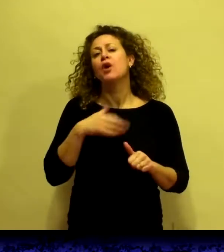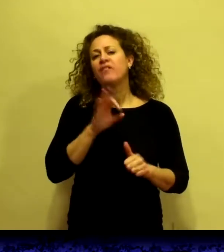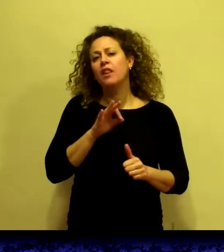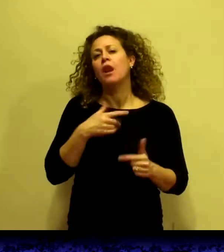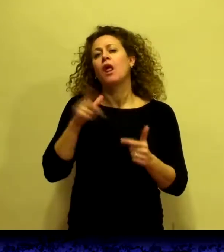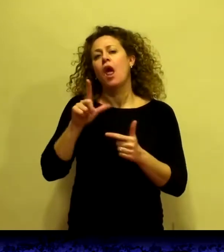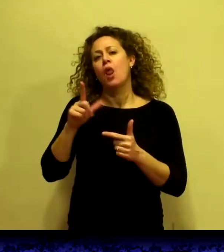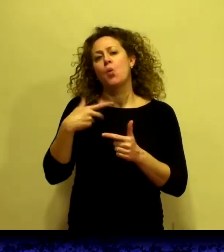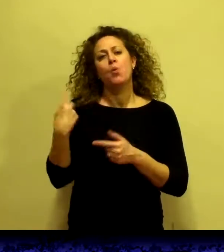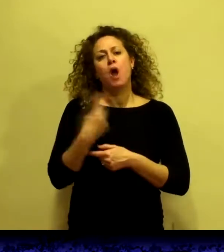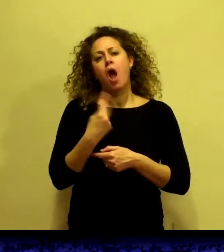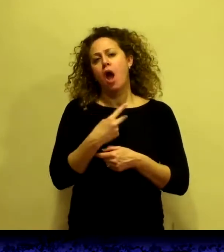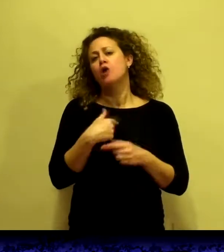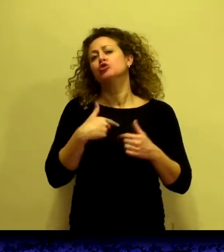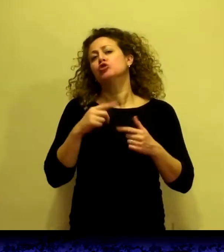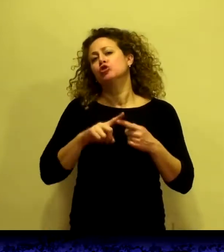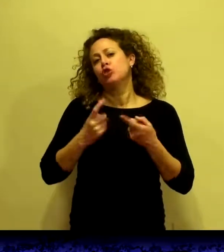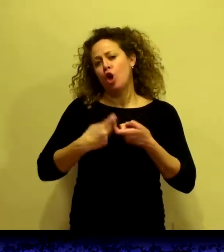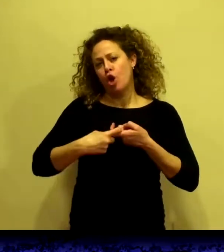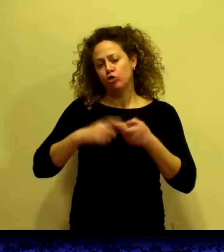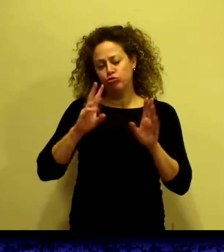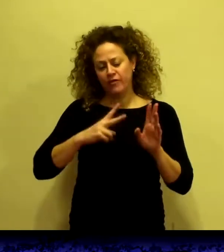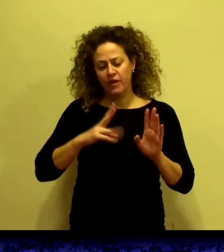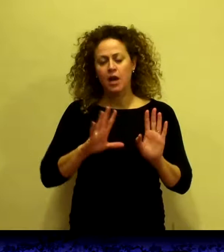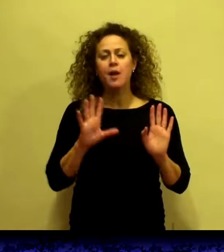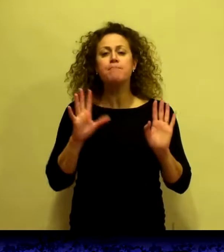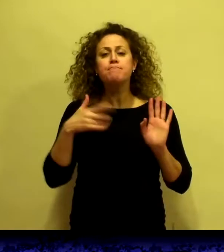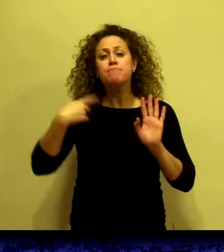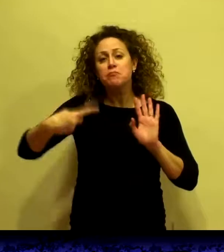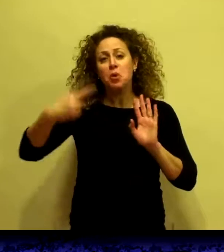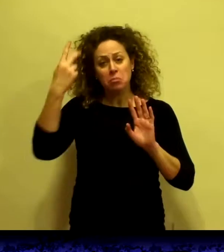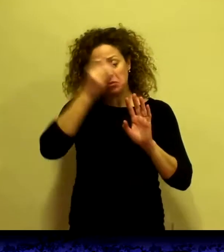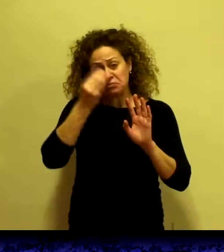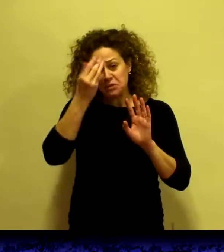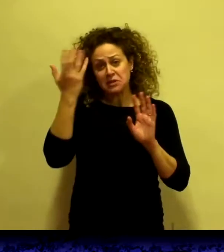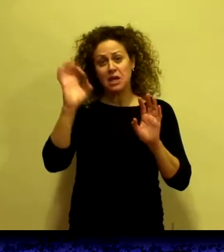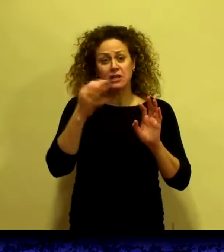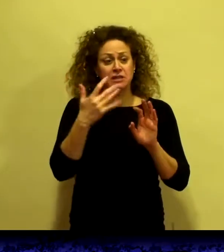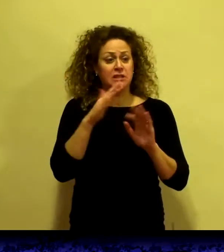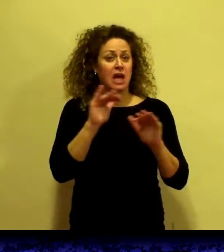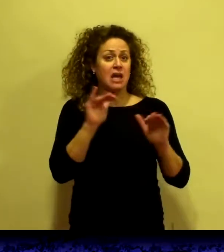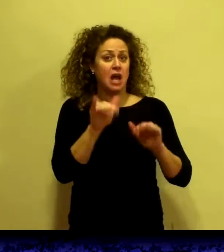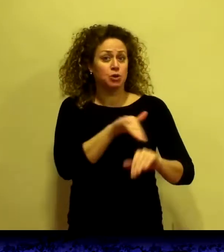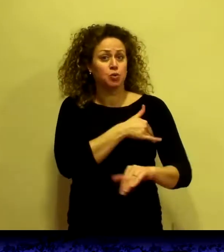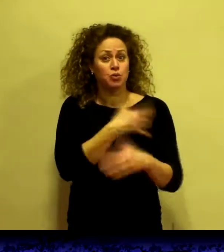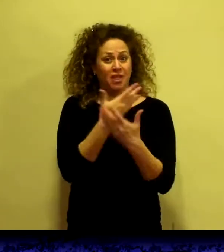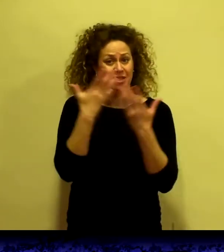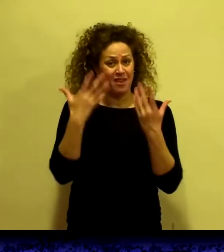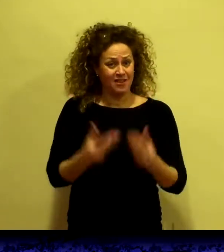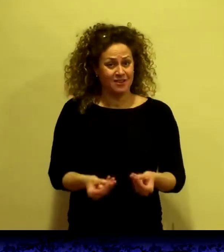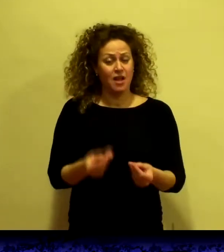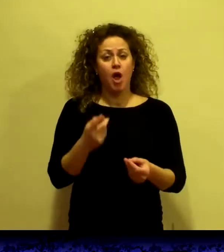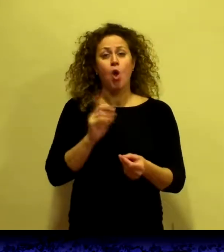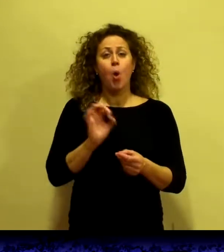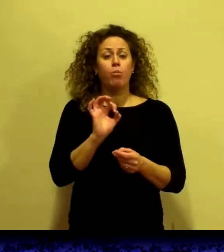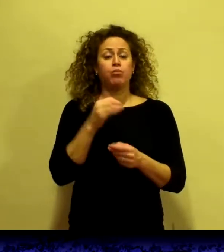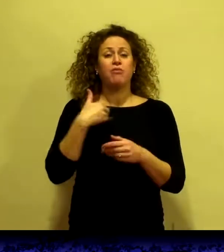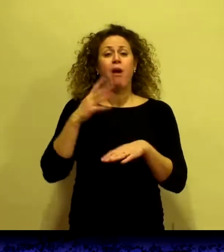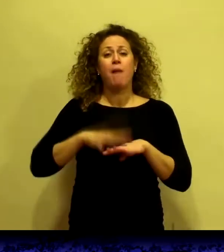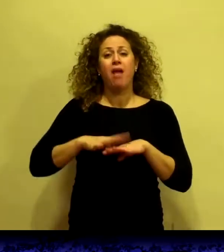con l'idea di, diciamo, ampliarci all'occorrenza, soprattutto per coprire eventualmente anche materie delle quali non